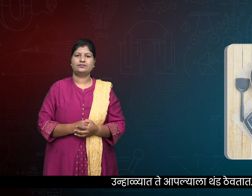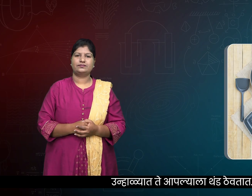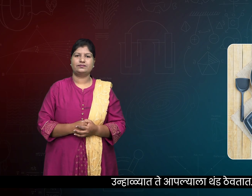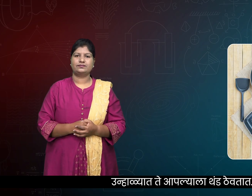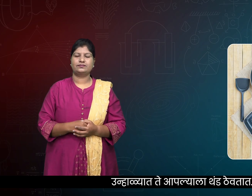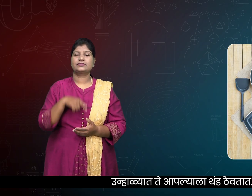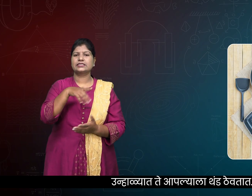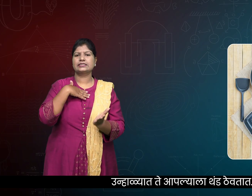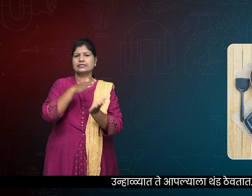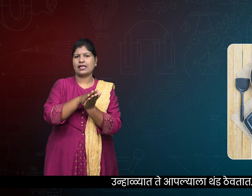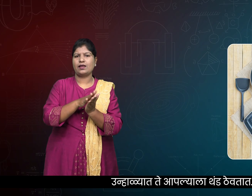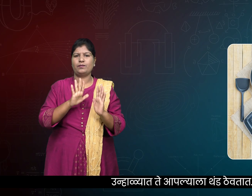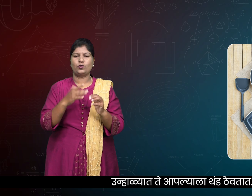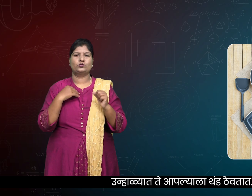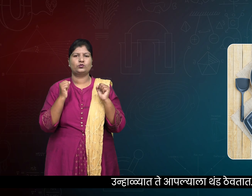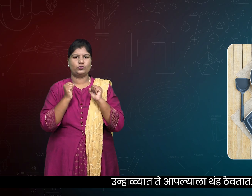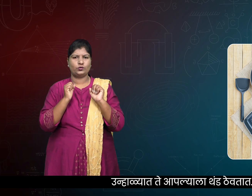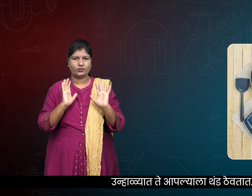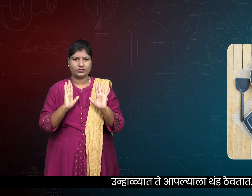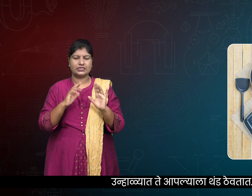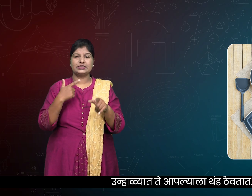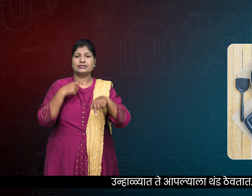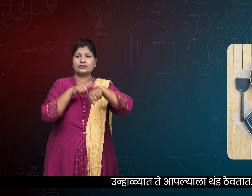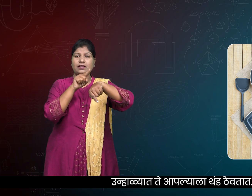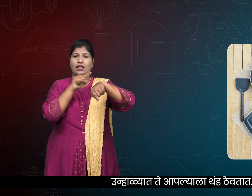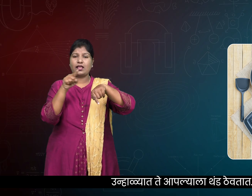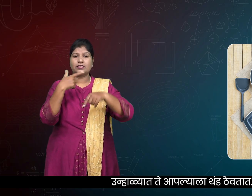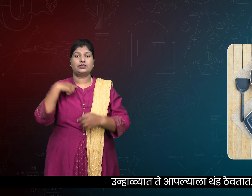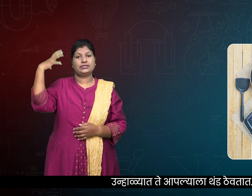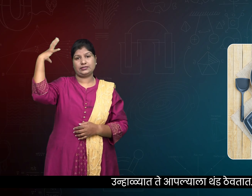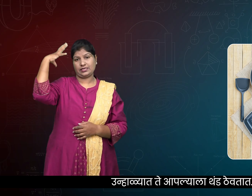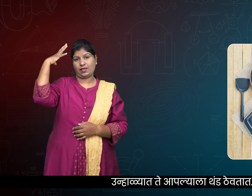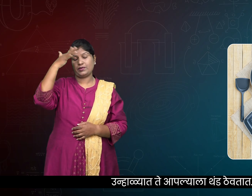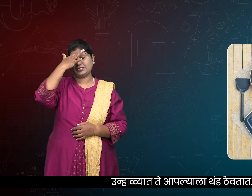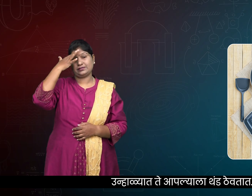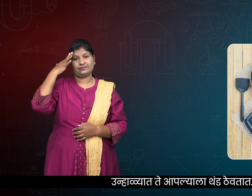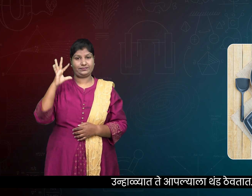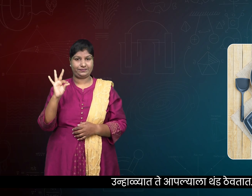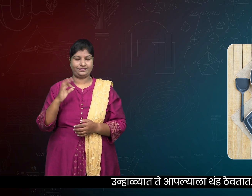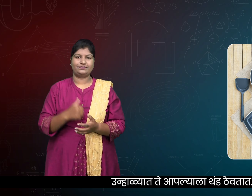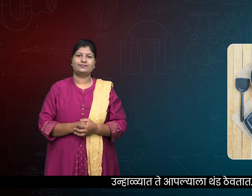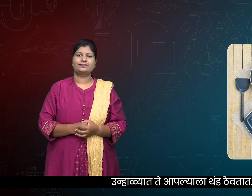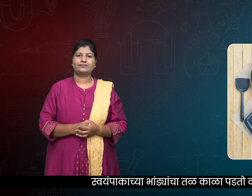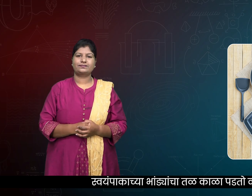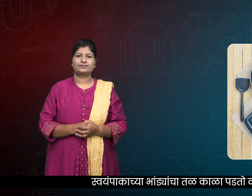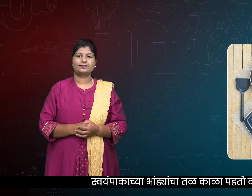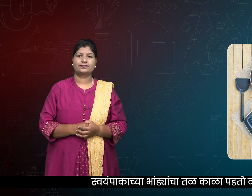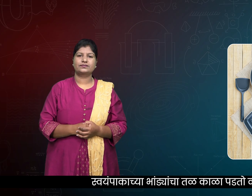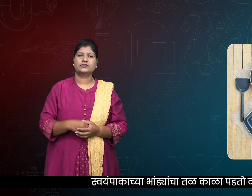उन्हाळ्यात ते आपल्याला थंड ठेवतात. स्वयंपाकाच्या